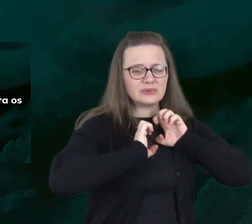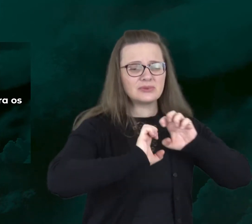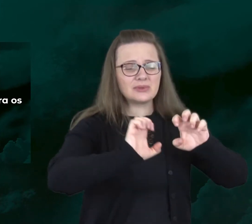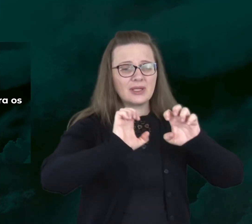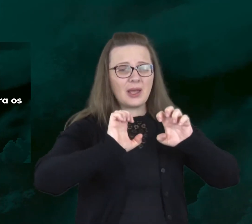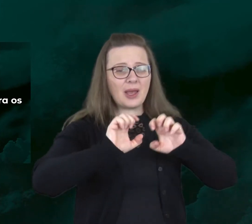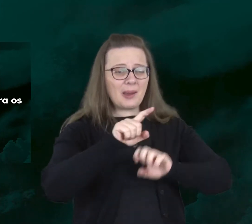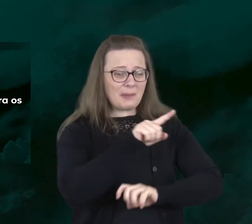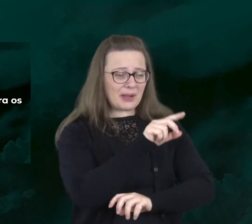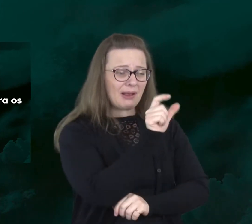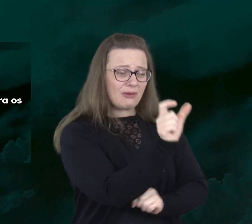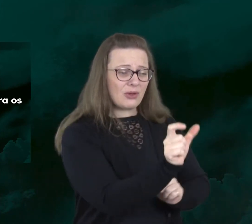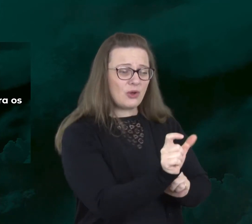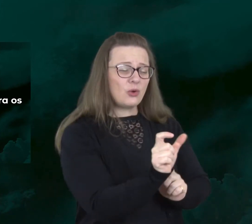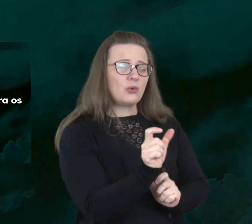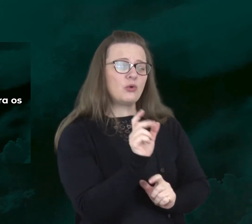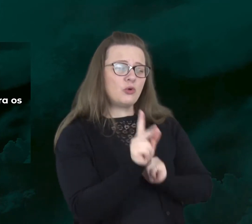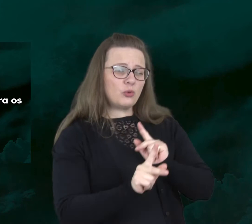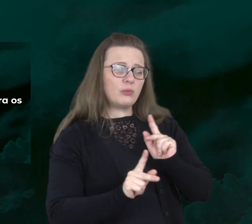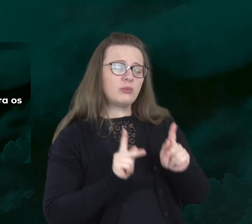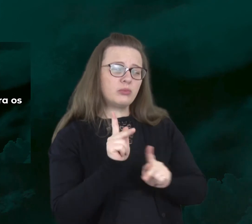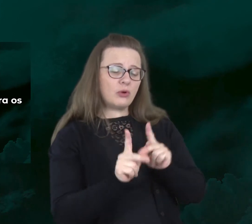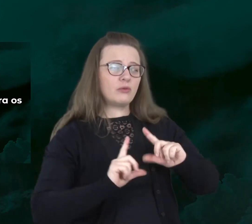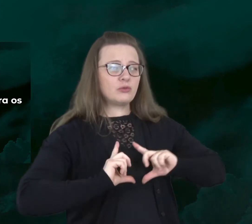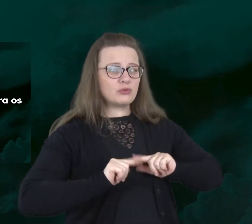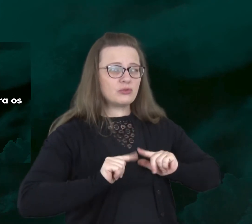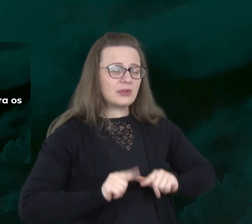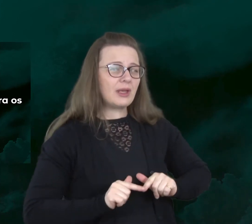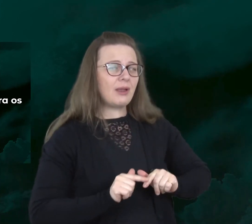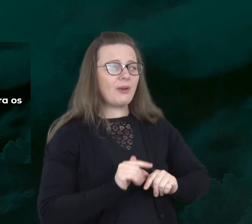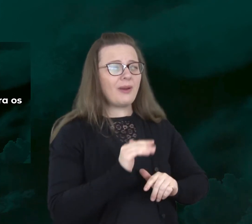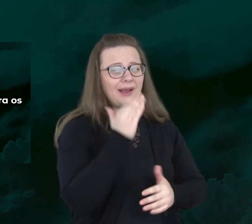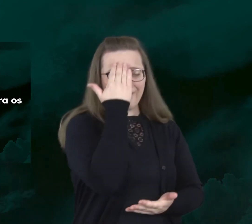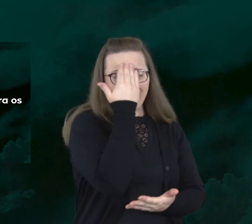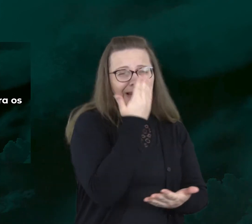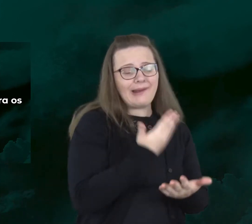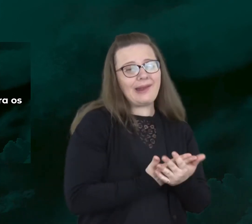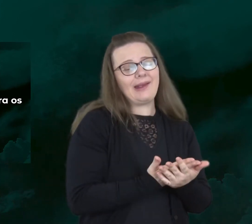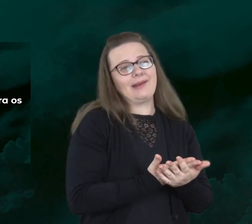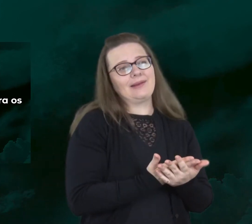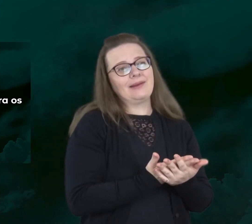os converteres das trevas para a luz e da potestade,